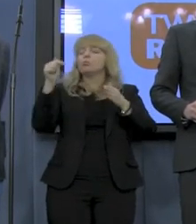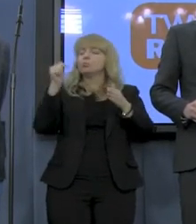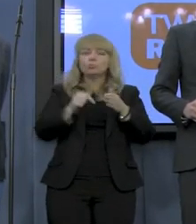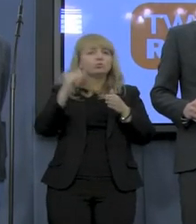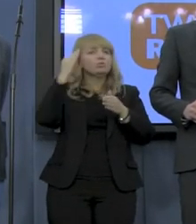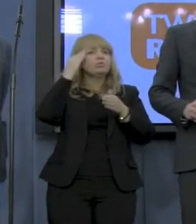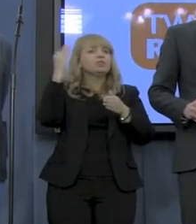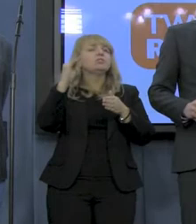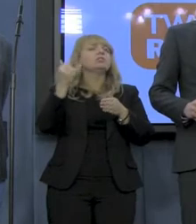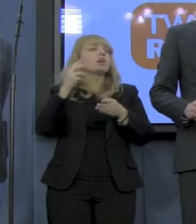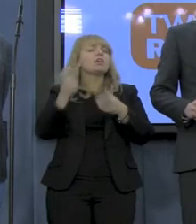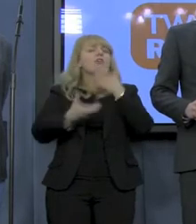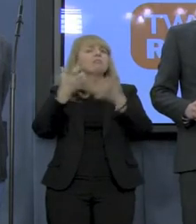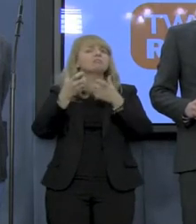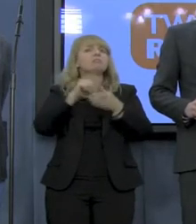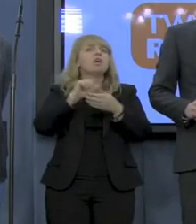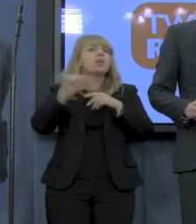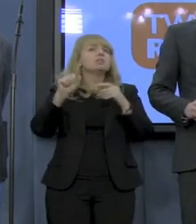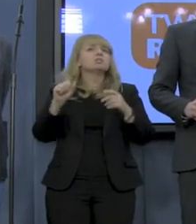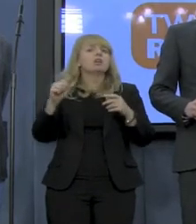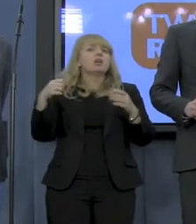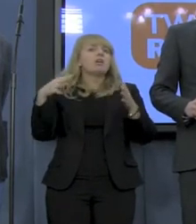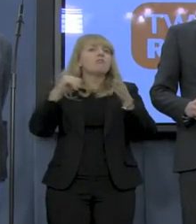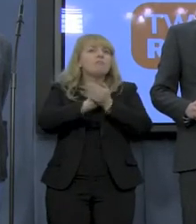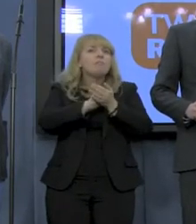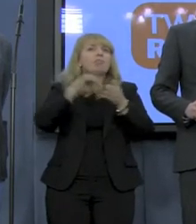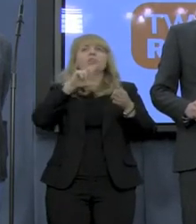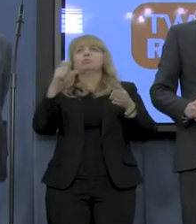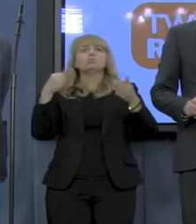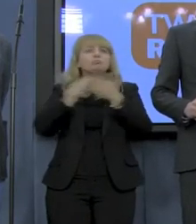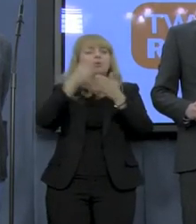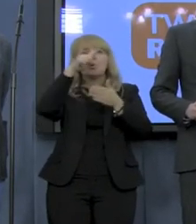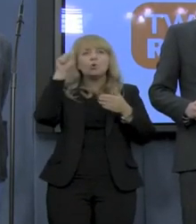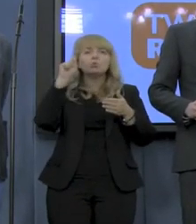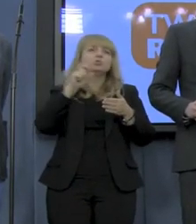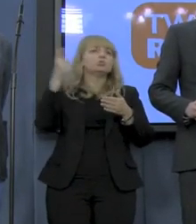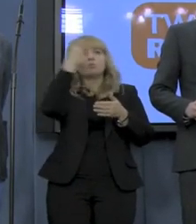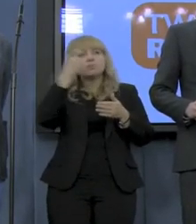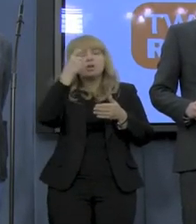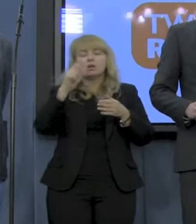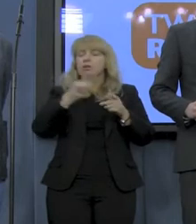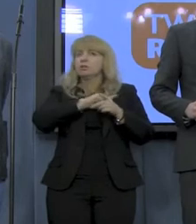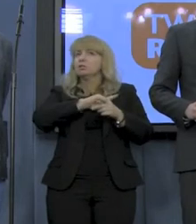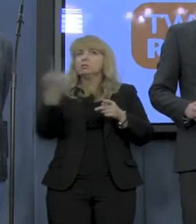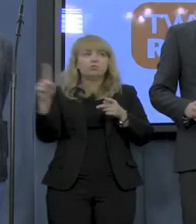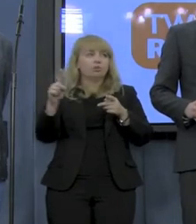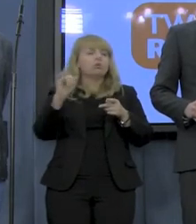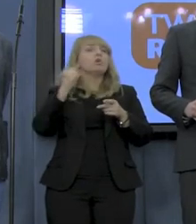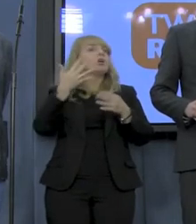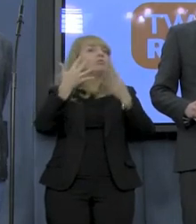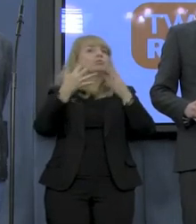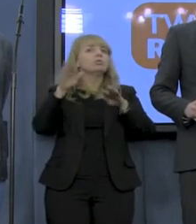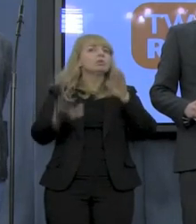uświadamiana, czym będzie groziło jazda po pijanemu, czym będzie groziło tolerowanie